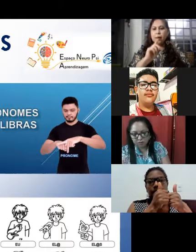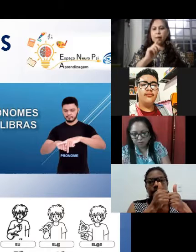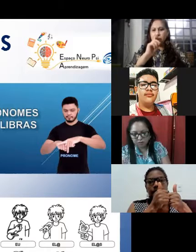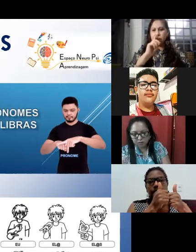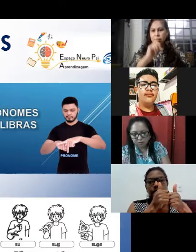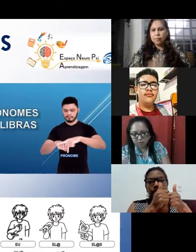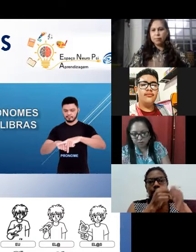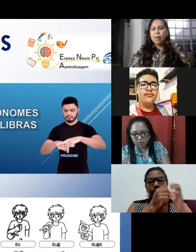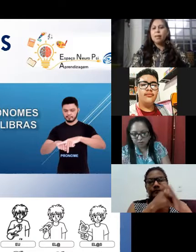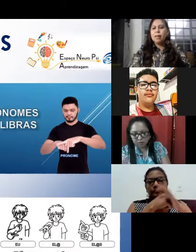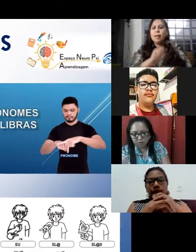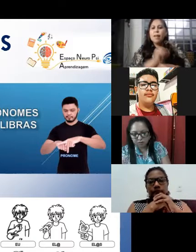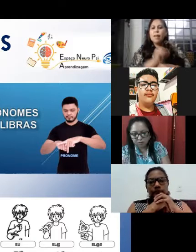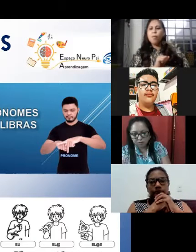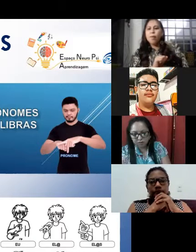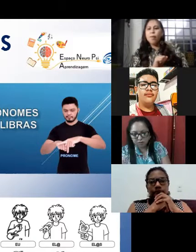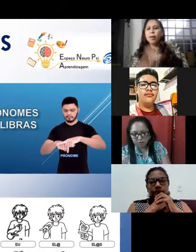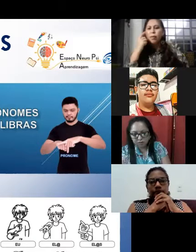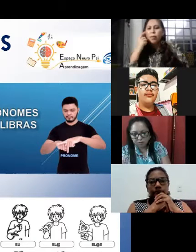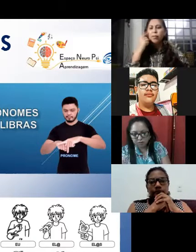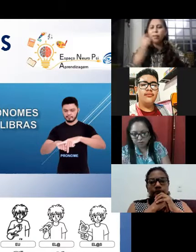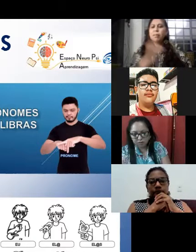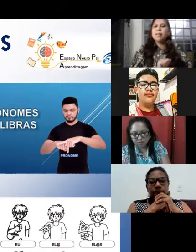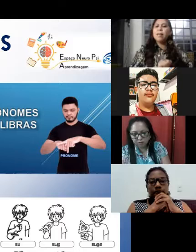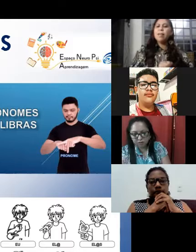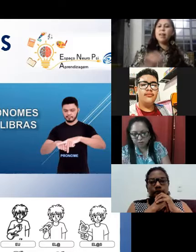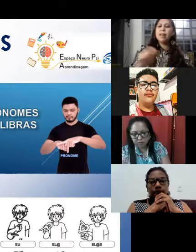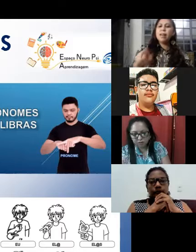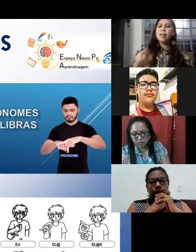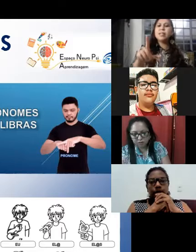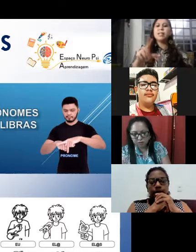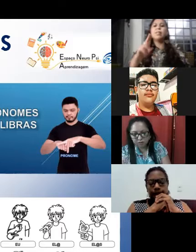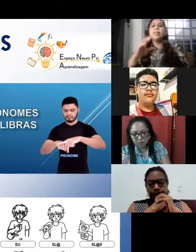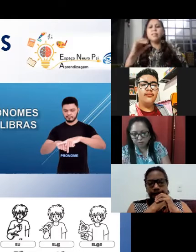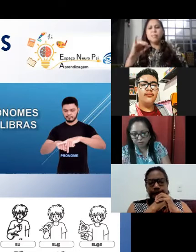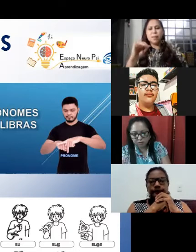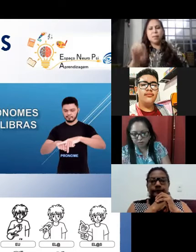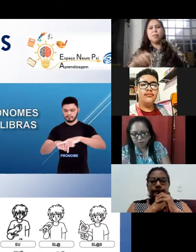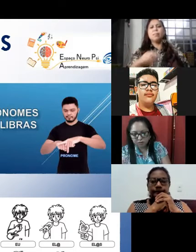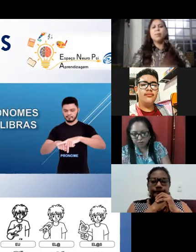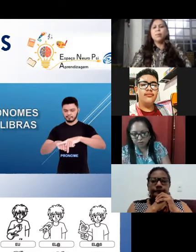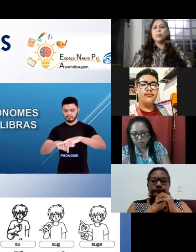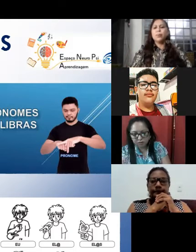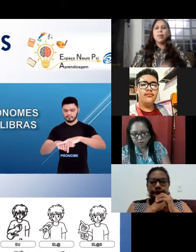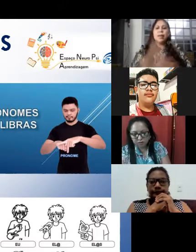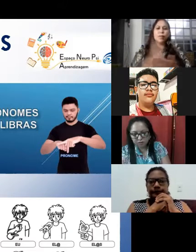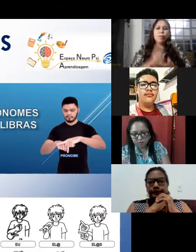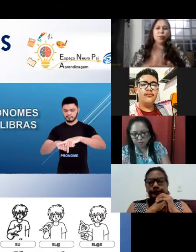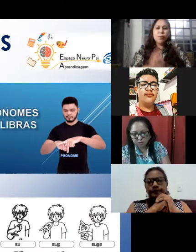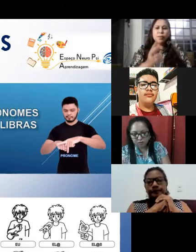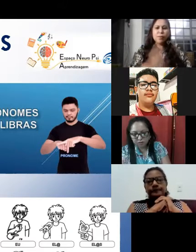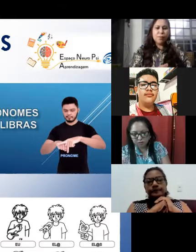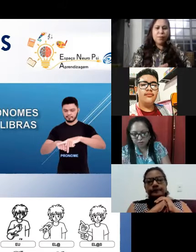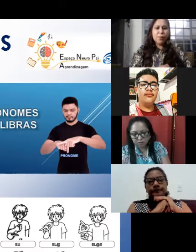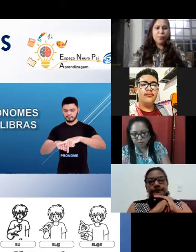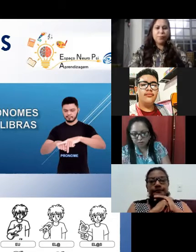Daniel? Porque travou um pouquinho, eu estou vendo Mari travada, a Lucineida agora está se mexendo. Pronto. Então, eu